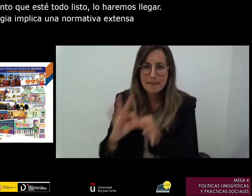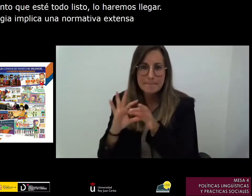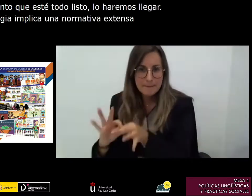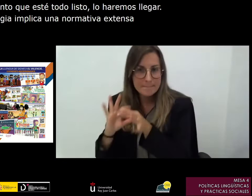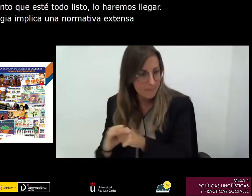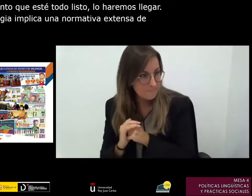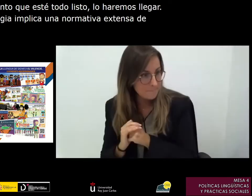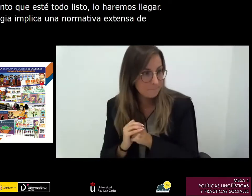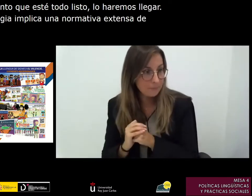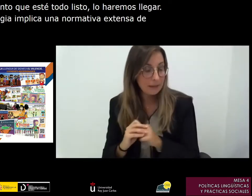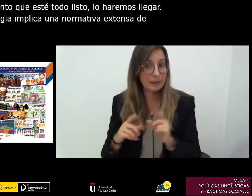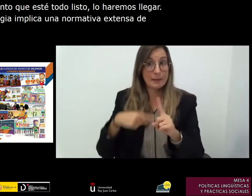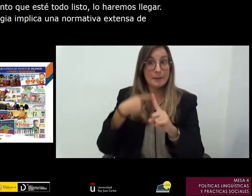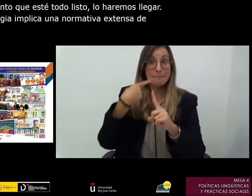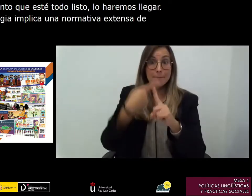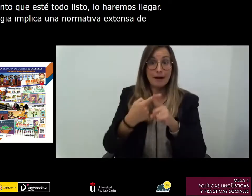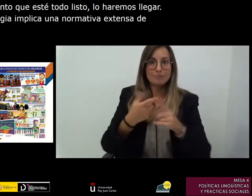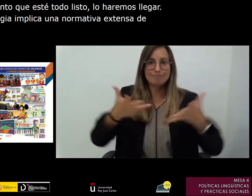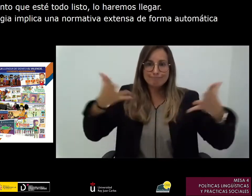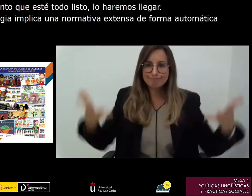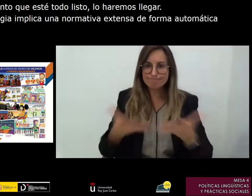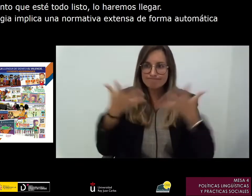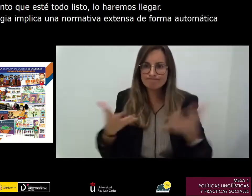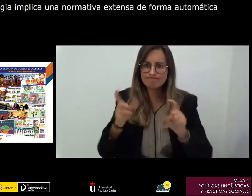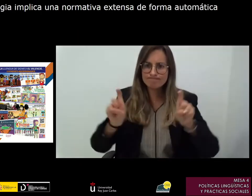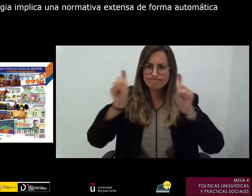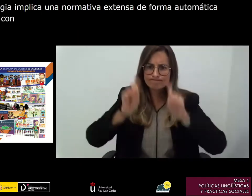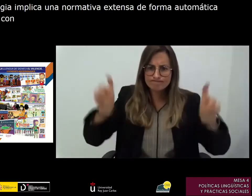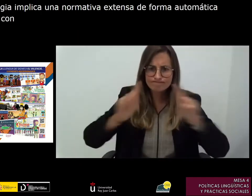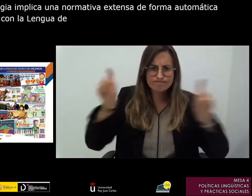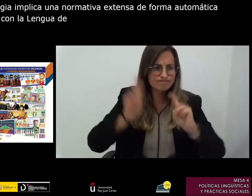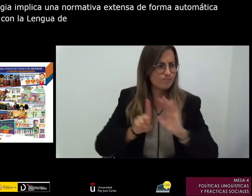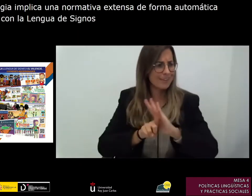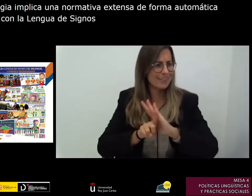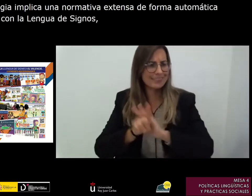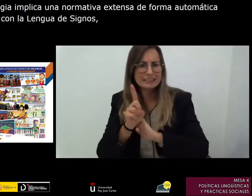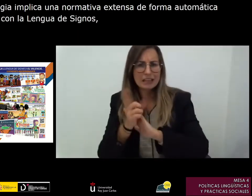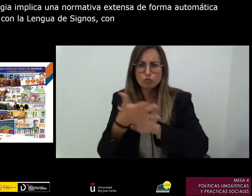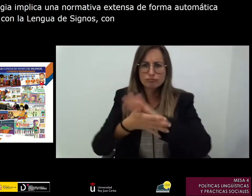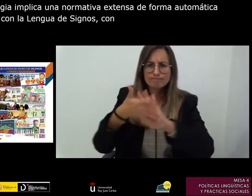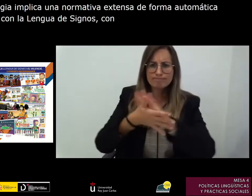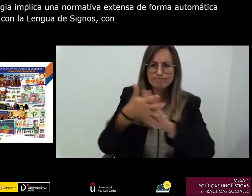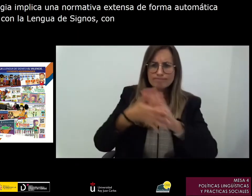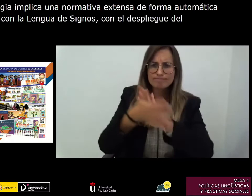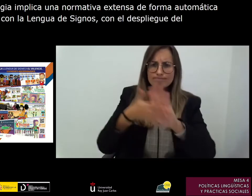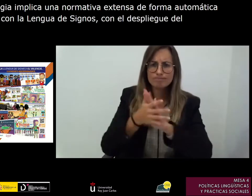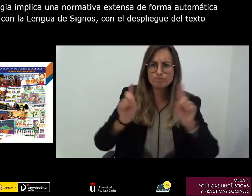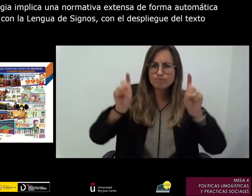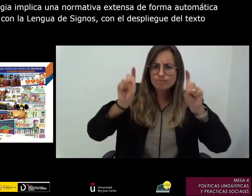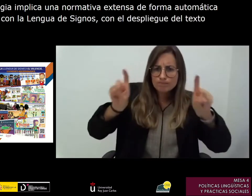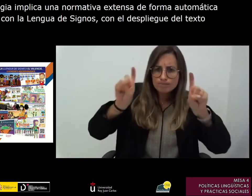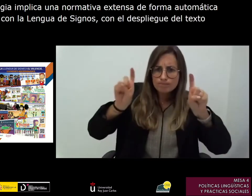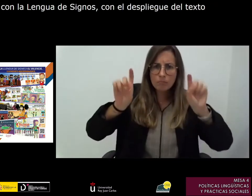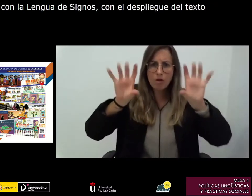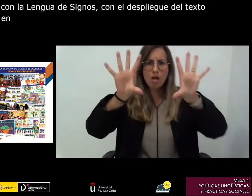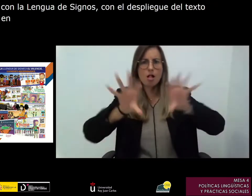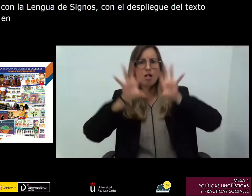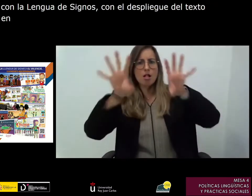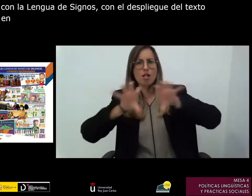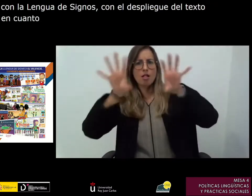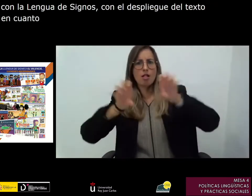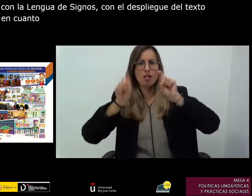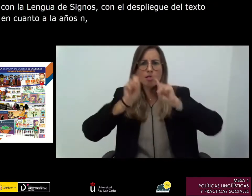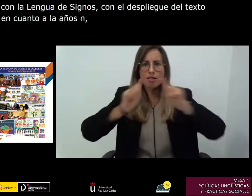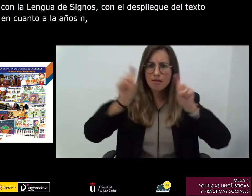de forma automática relacionada con la lengua de signos, con el despliegue del texto estatutario. En cuanto a la enseñanza, en cuanto al desarrollo,